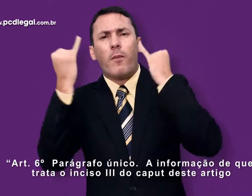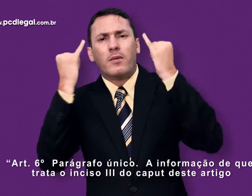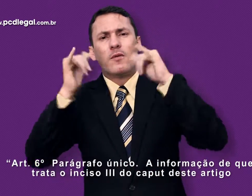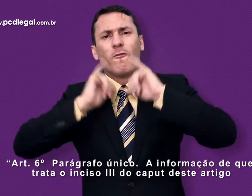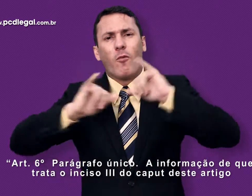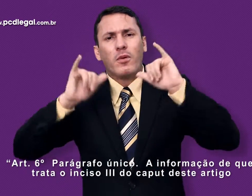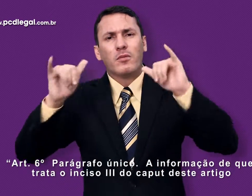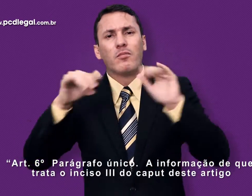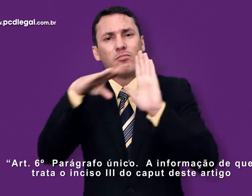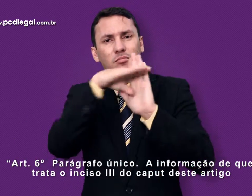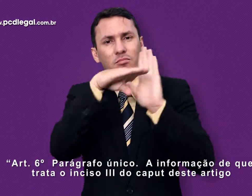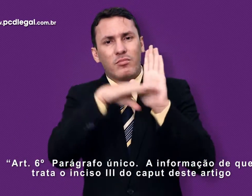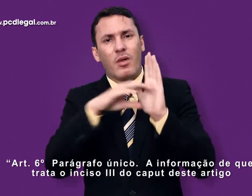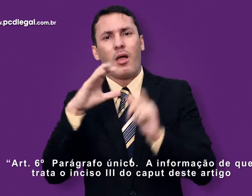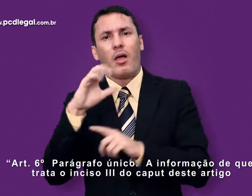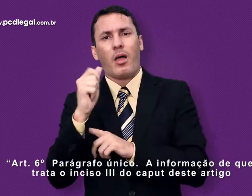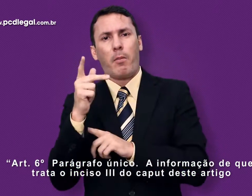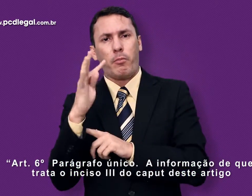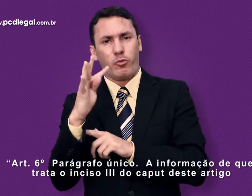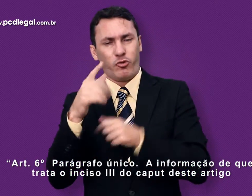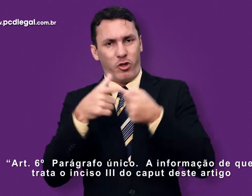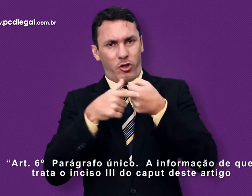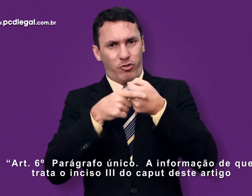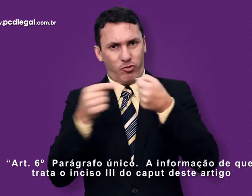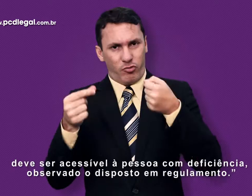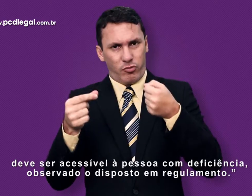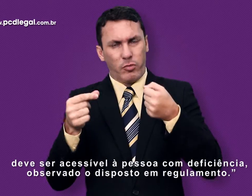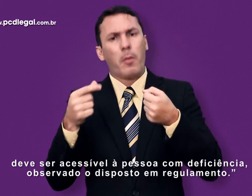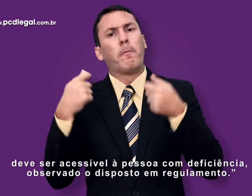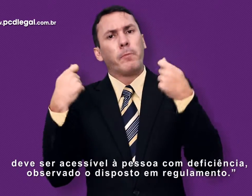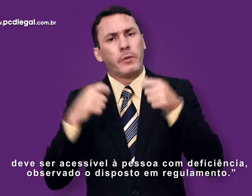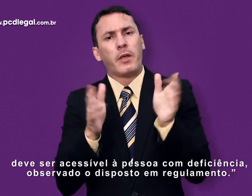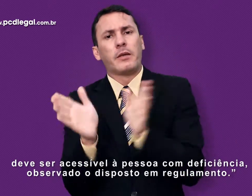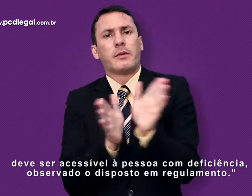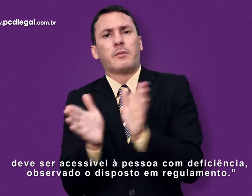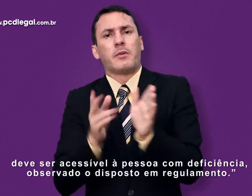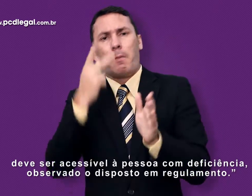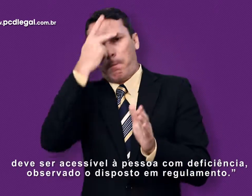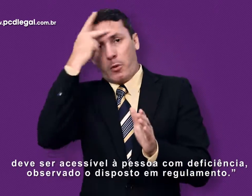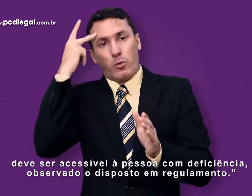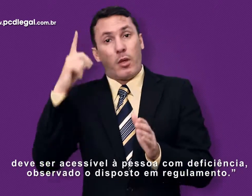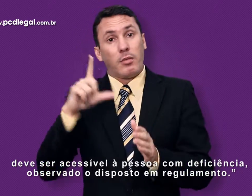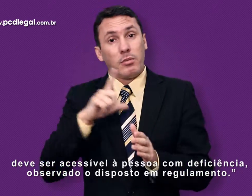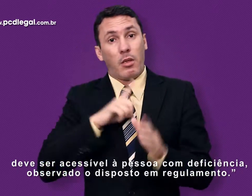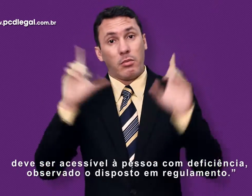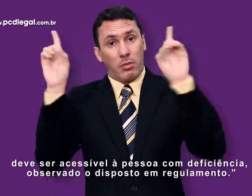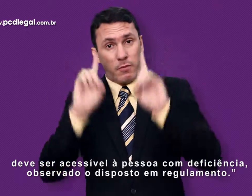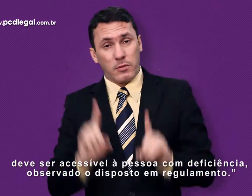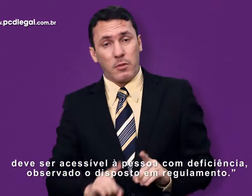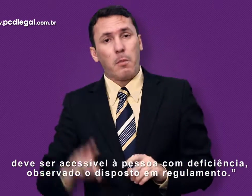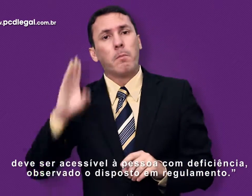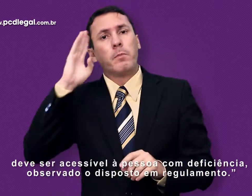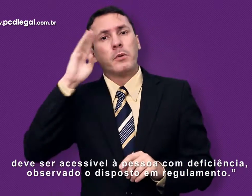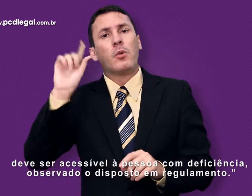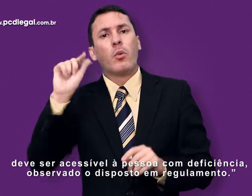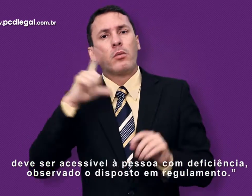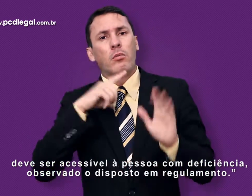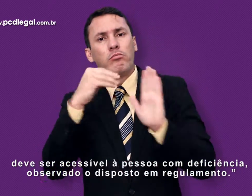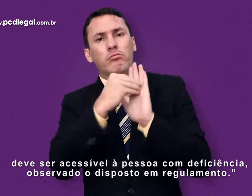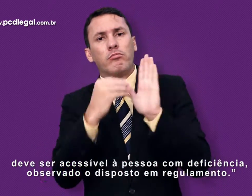de que trata o inciso 3 do caput deste artigo deve ser acessível à pessoa com deficiência, observado o disposto